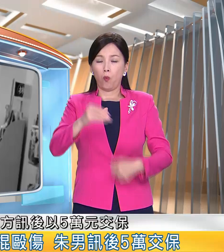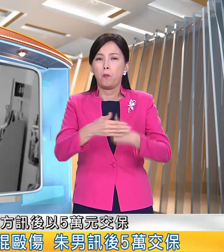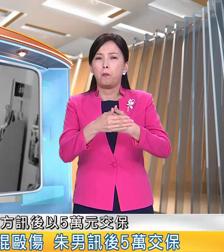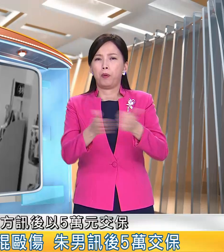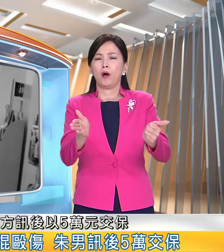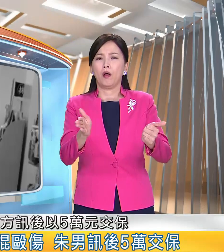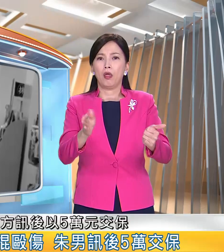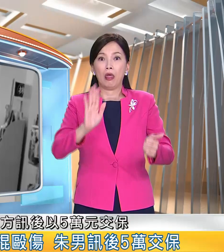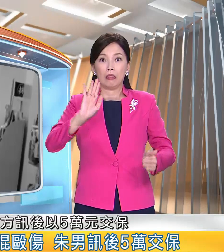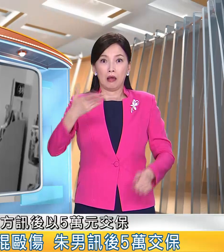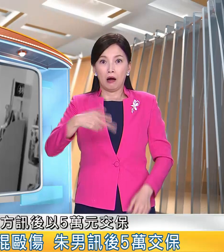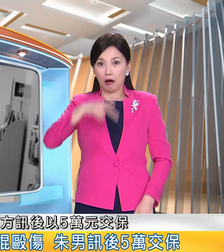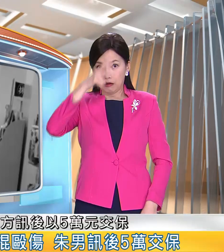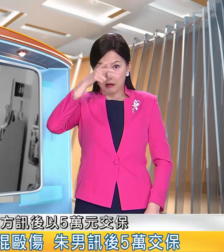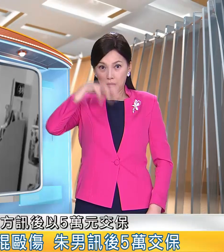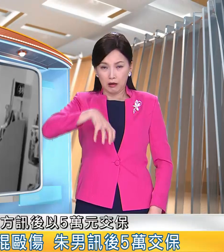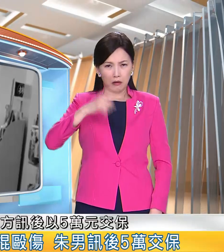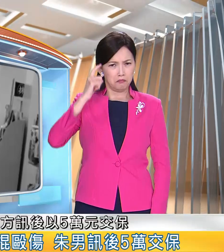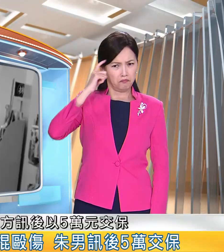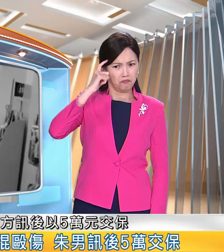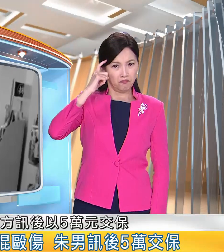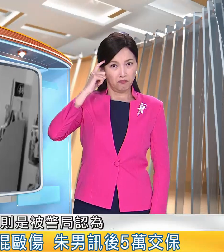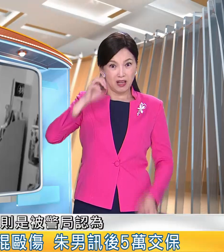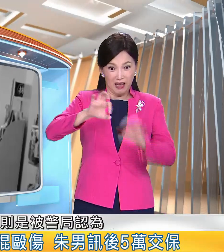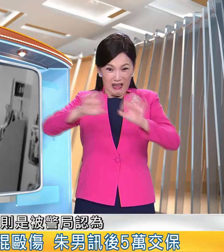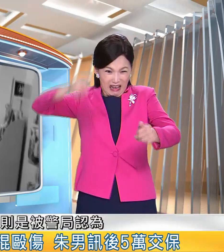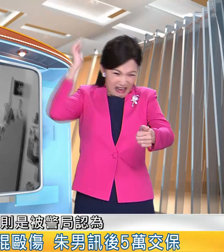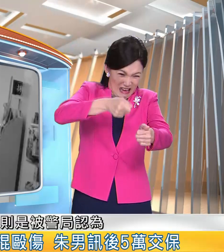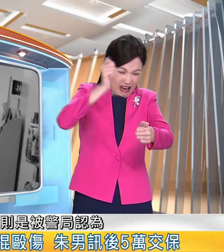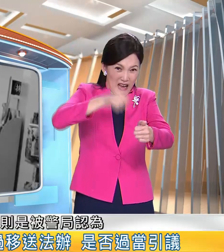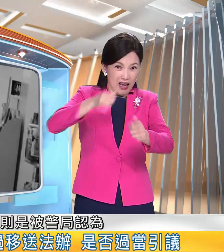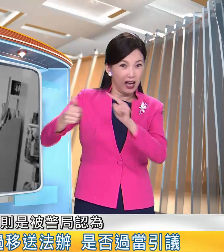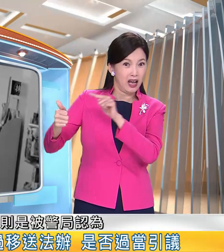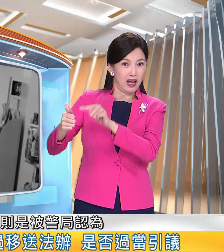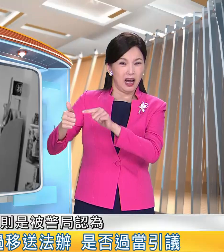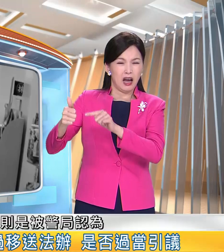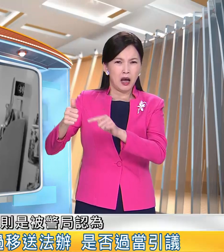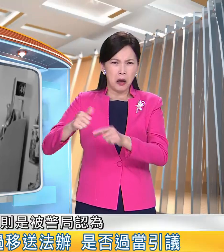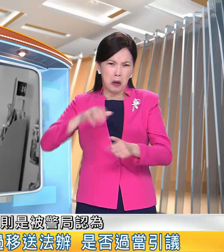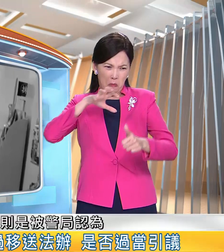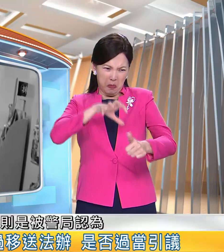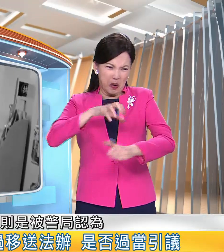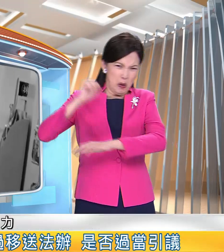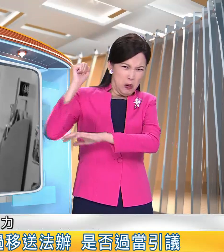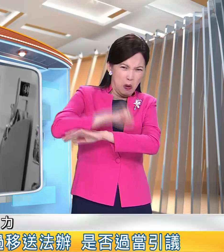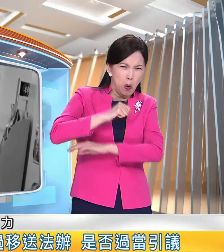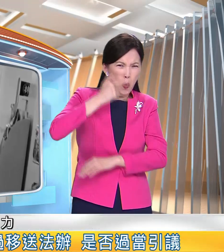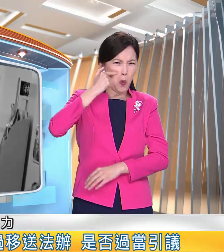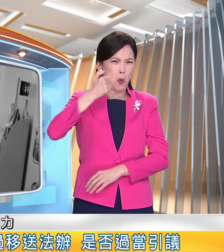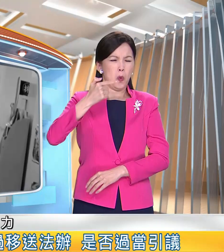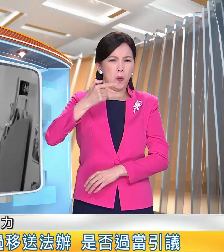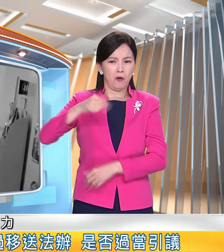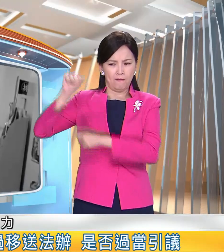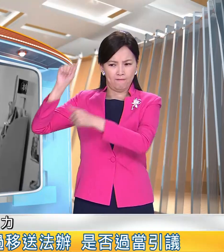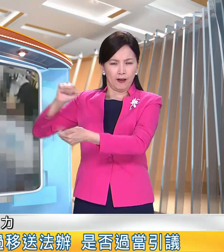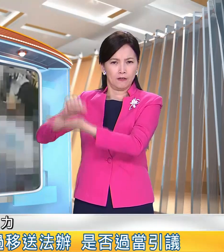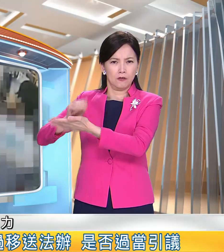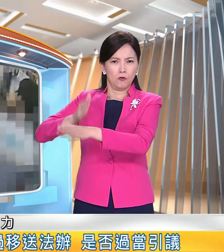讯后以50000元交保。至于动手的员警，则是被警局认为过度使用强制力，记过